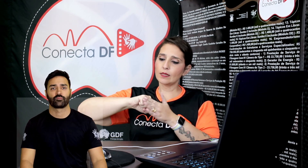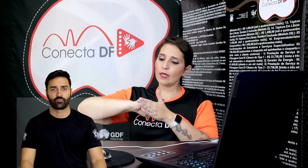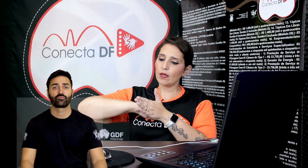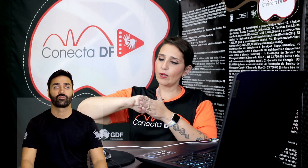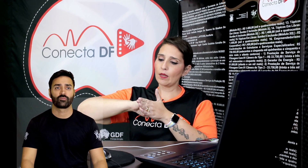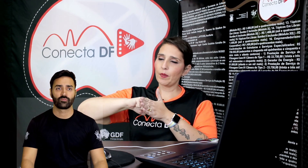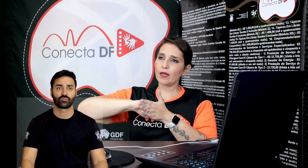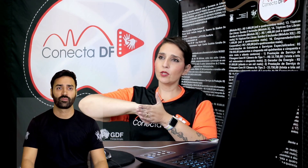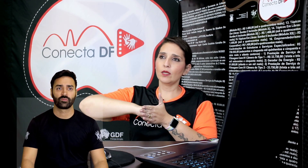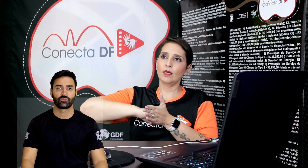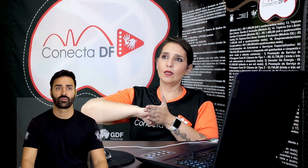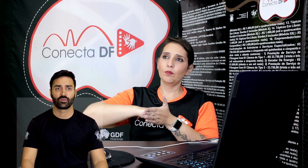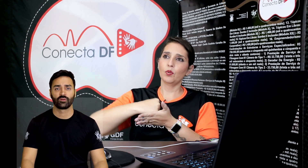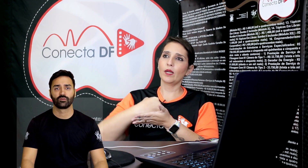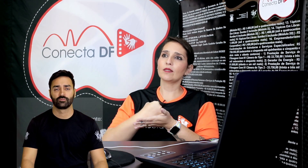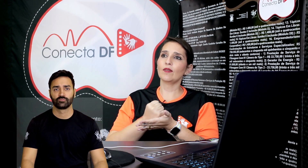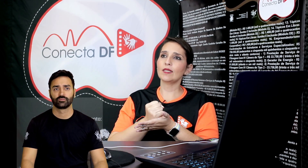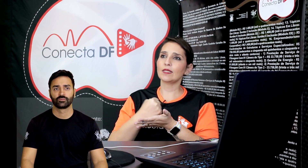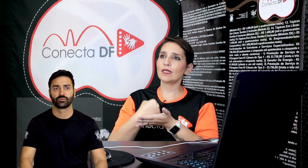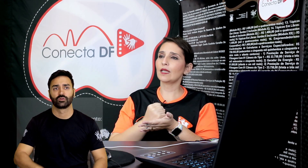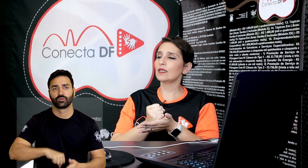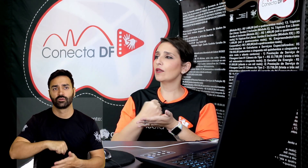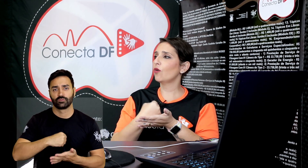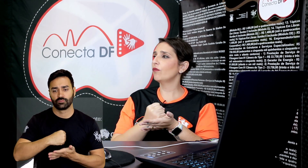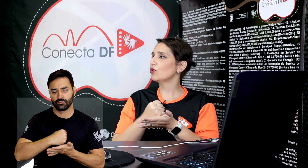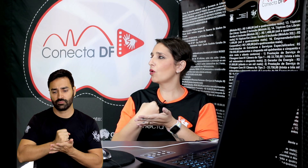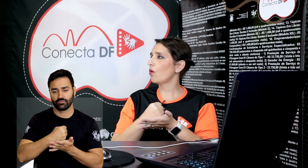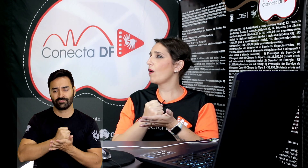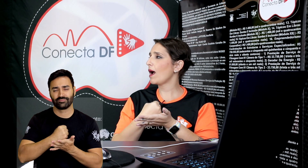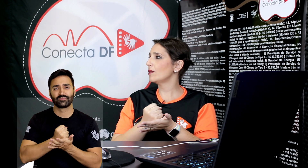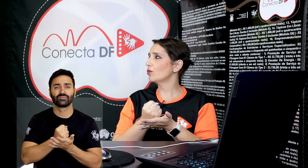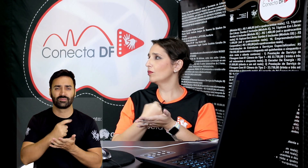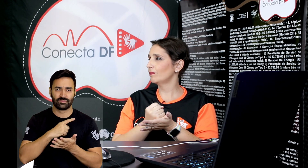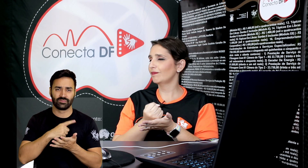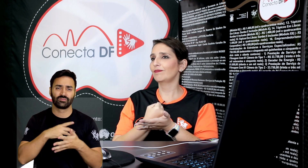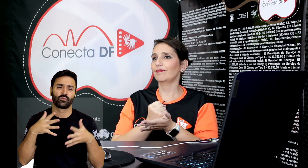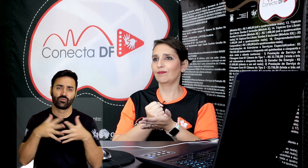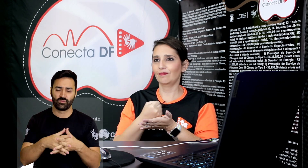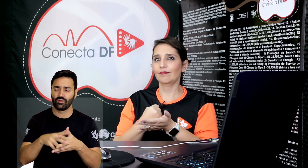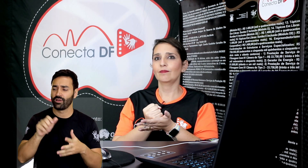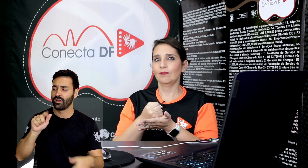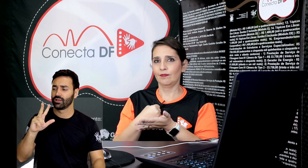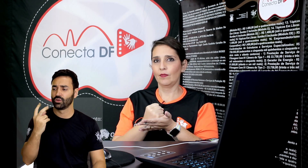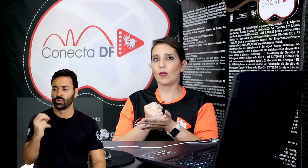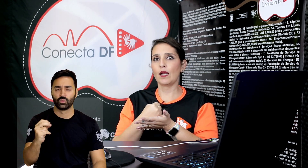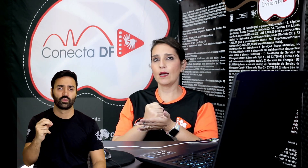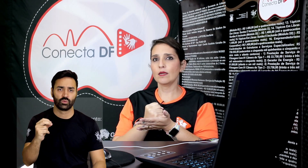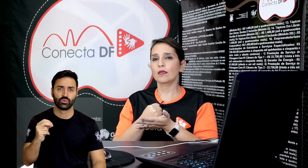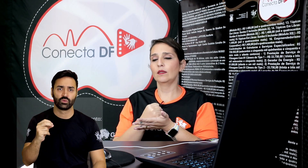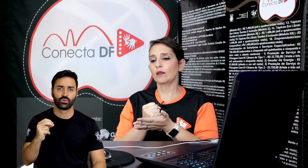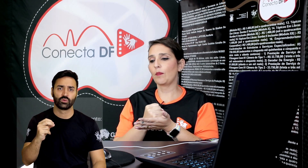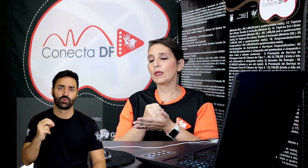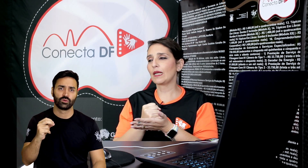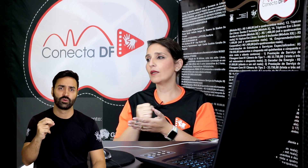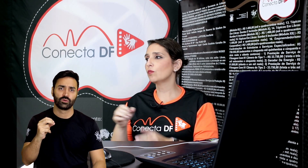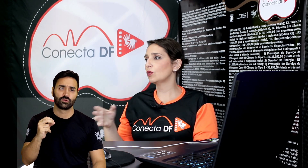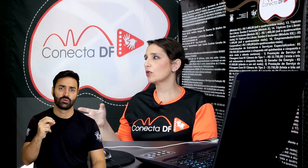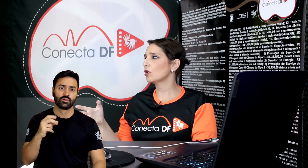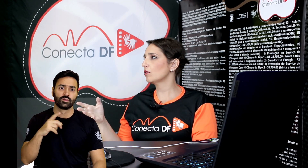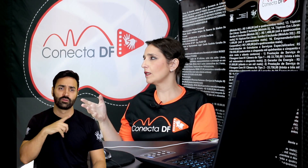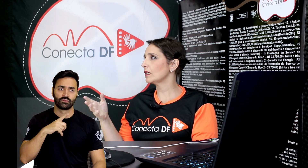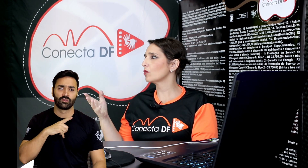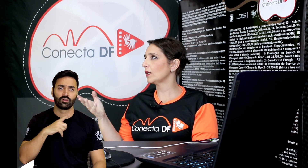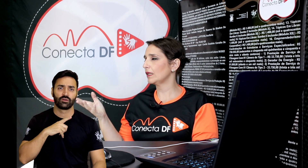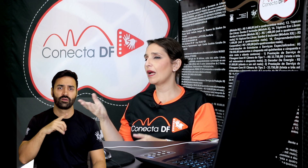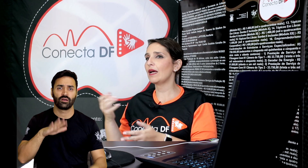Tem que ser com essa parte aqui, porque às vezes esse aqui se confunde com o alho. Tá? Apesar de muita